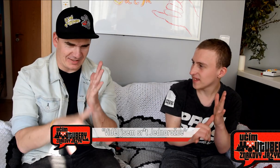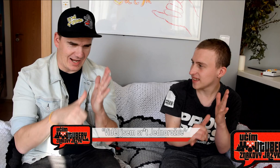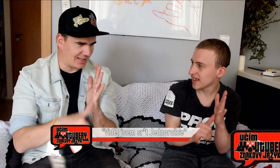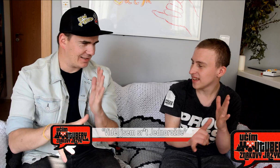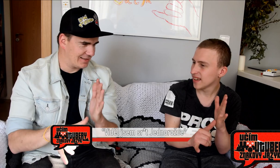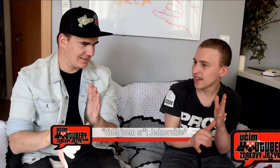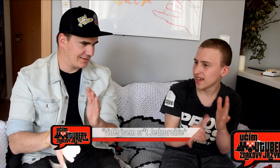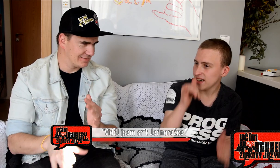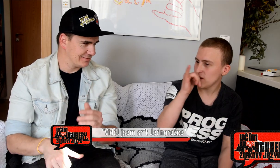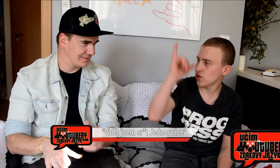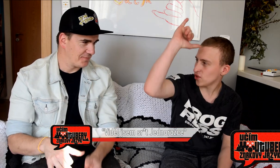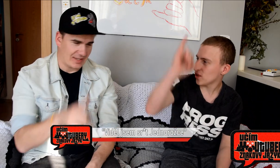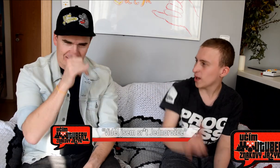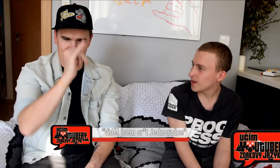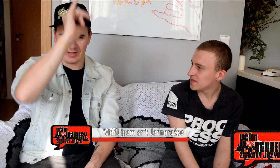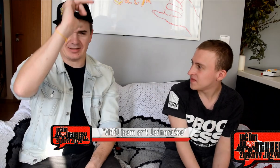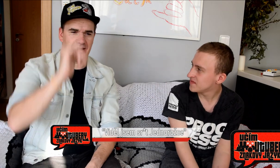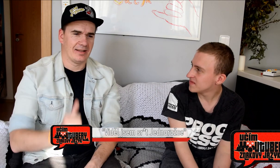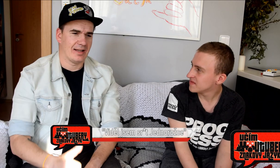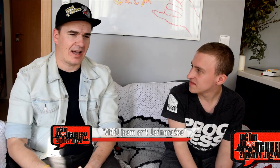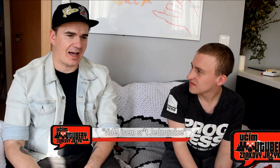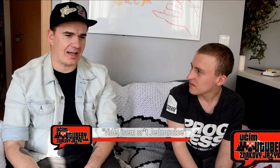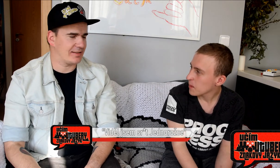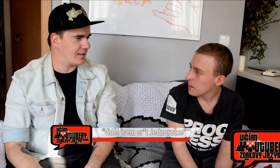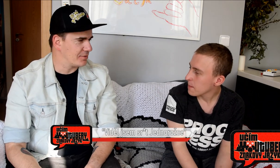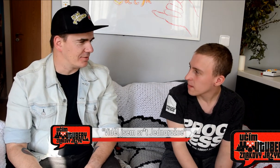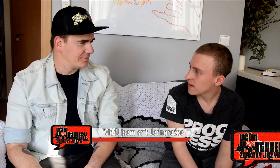Viděl jsem srát. Jednorožce. A srát duhu.